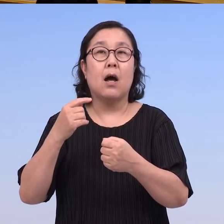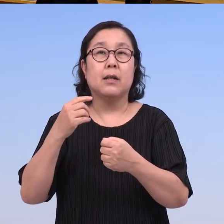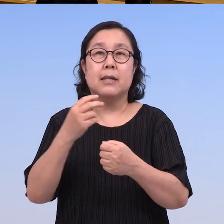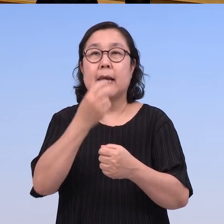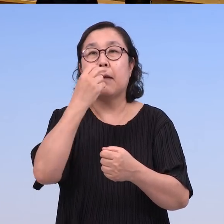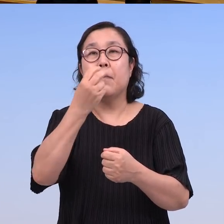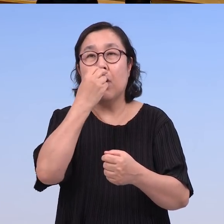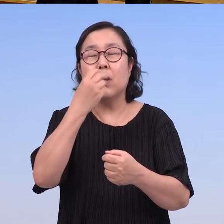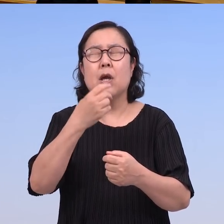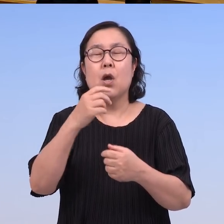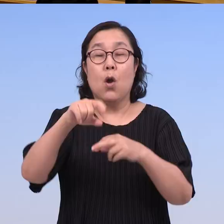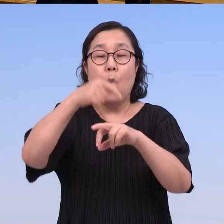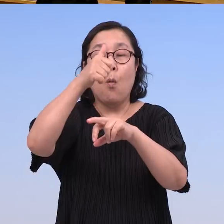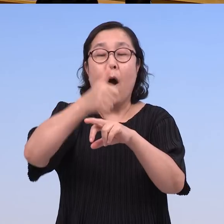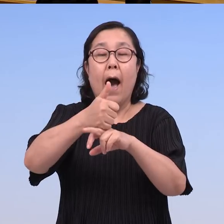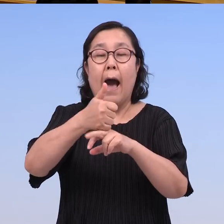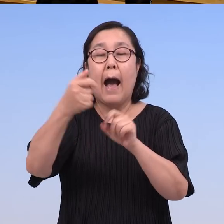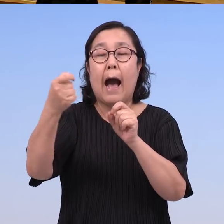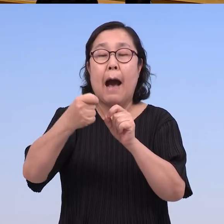위태롭게 되리라 하니라.